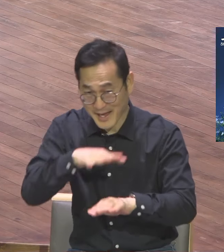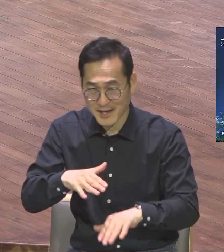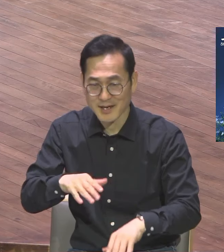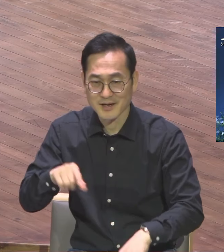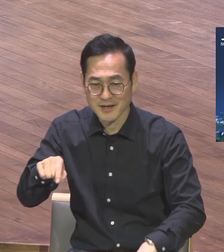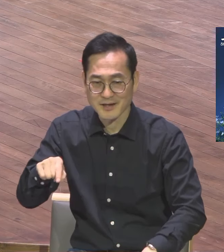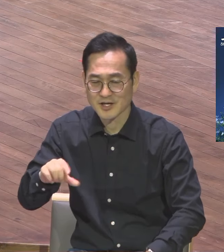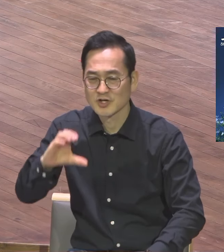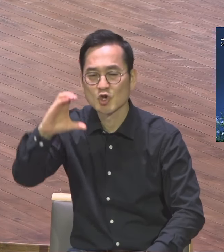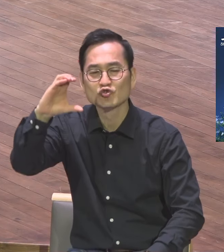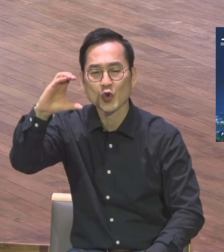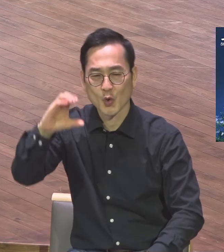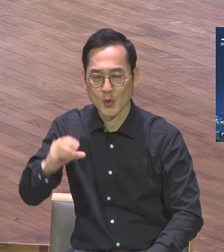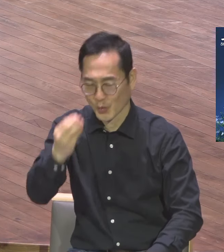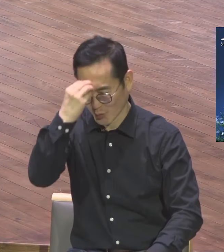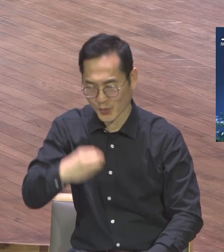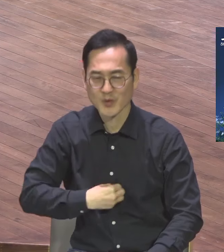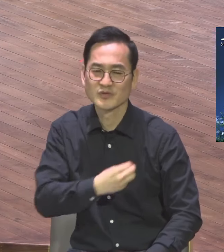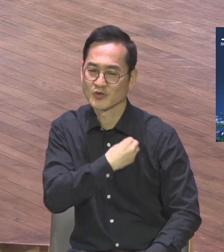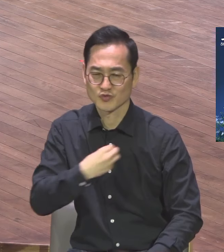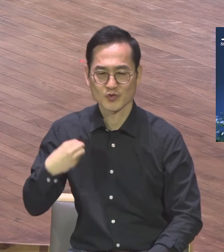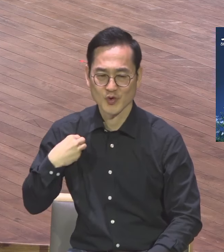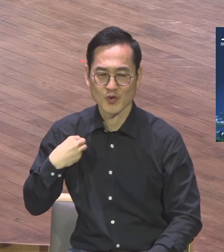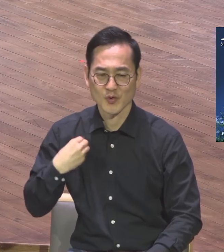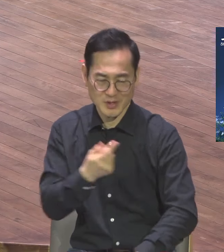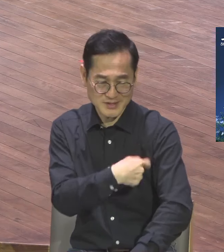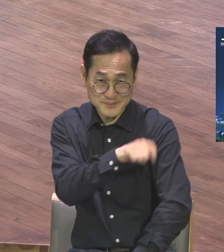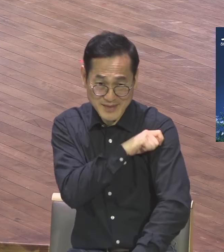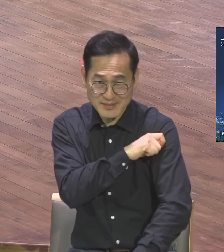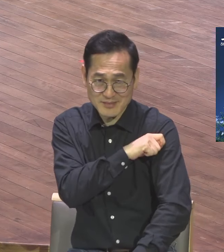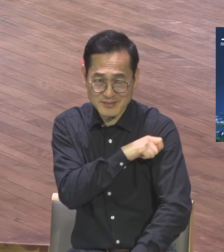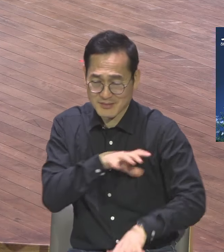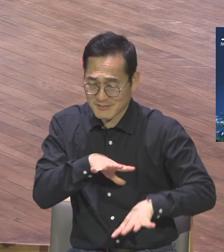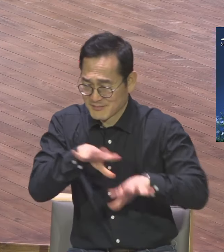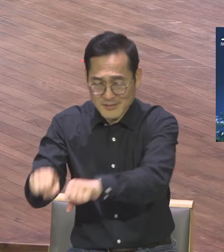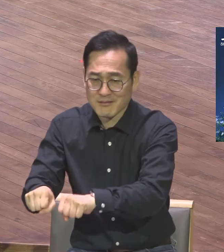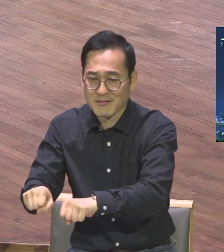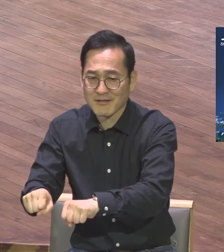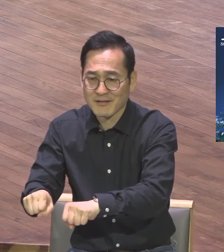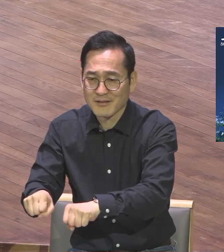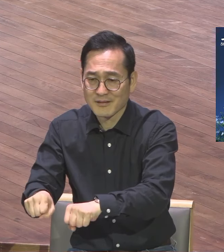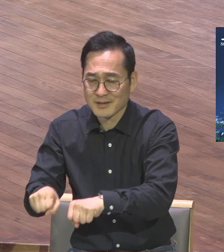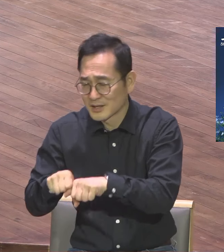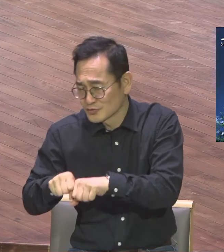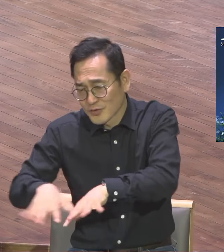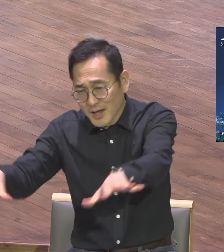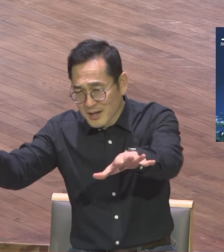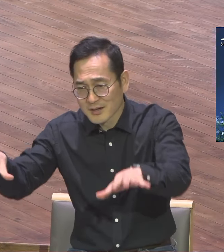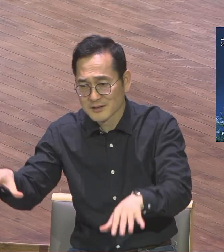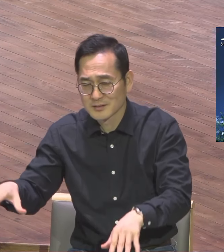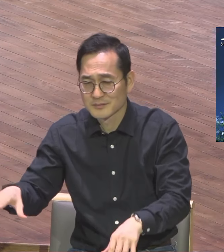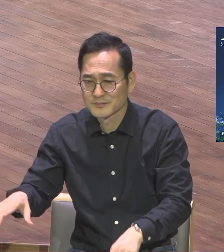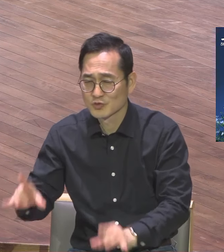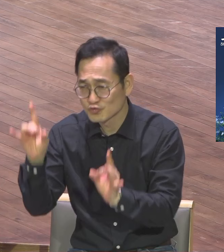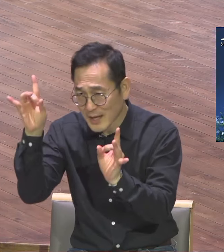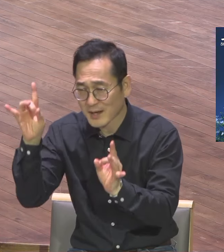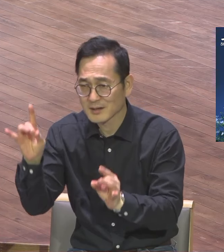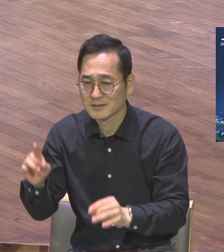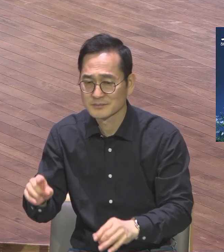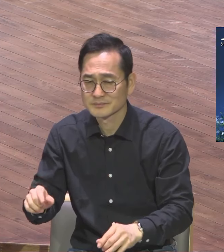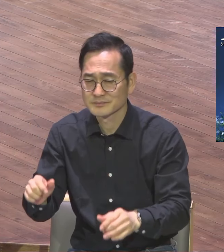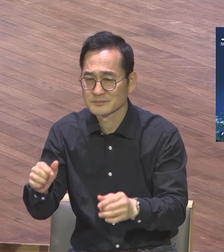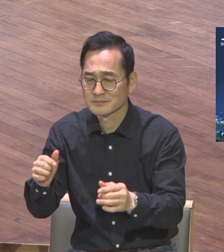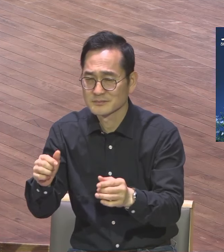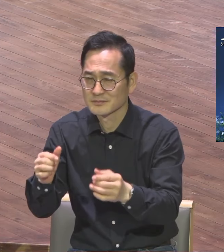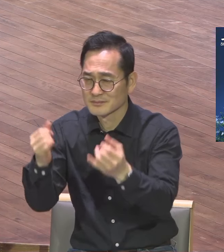장악을 해가지고 스페인이 뿌려가지고 스페인 자체도 가난해요. 싹 가난해요. 우상이 마리아 우상,